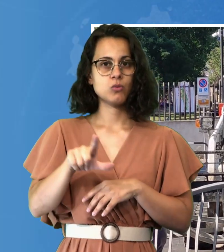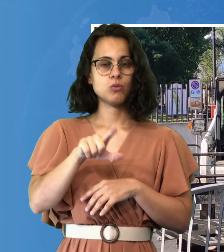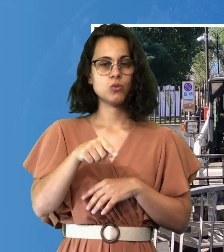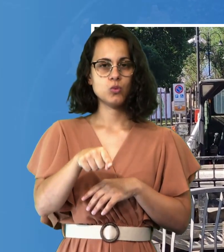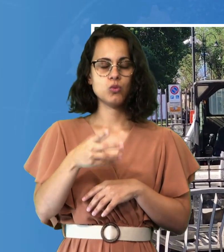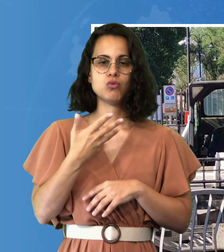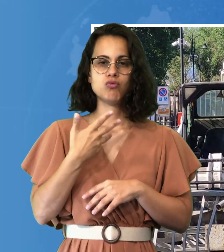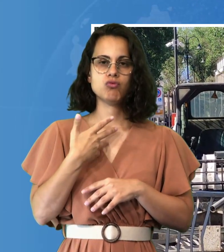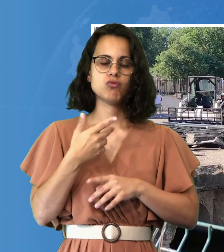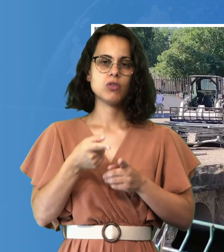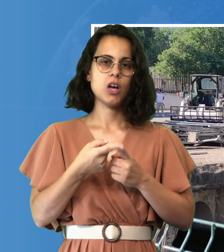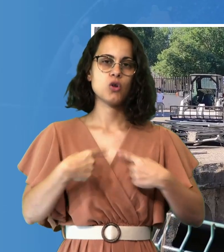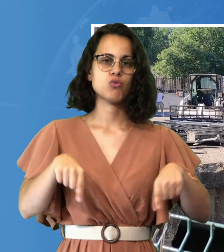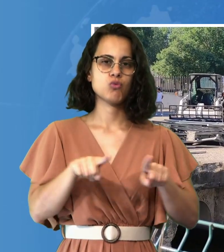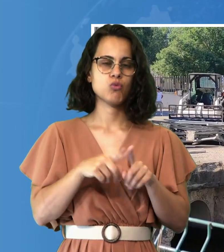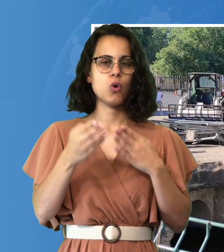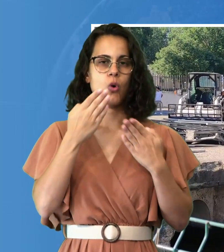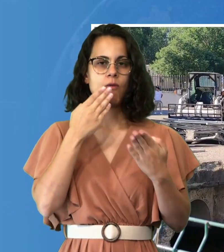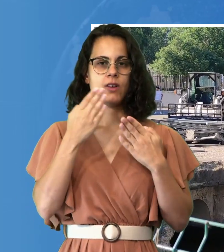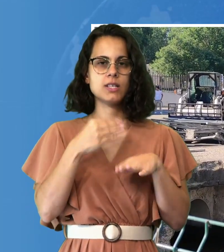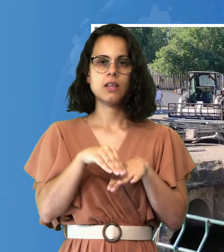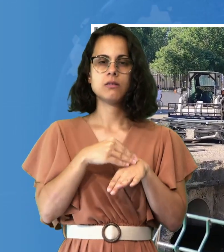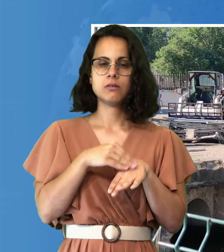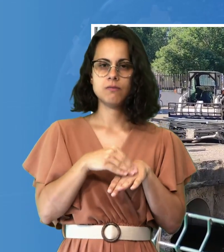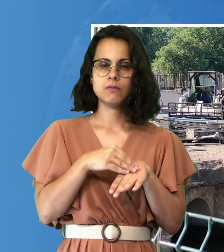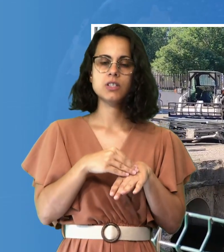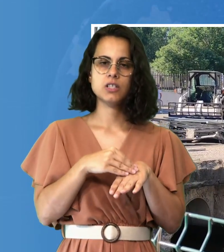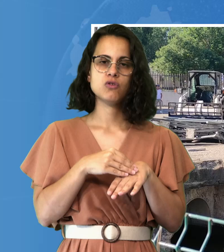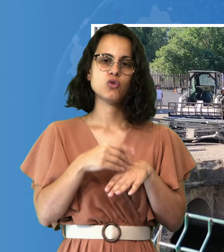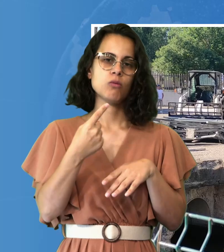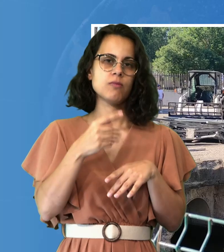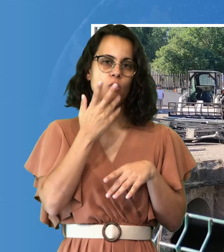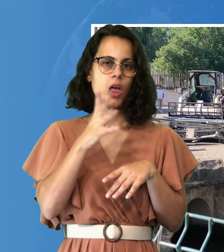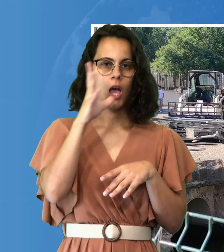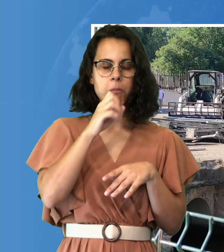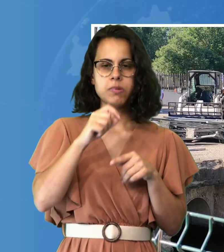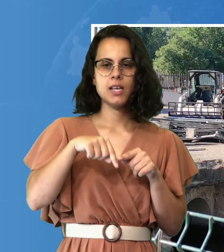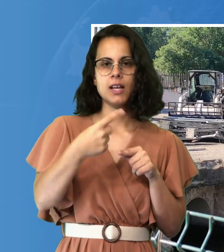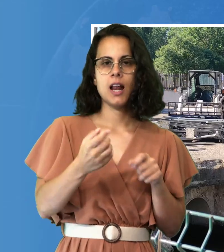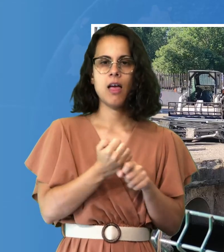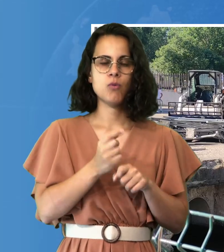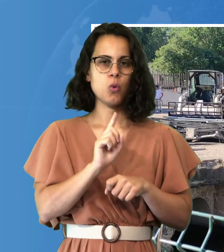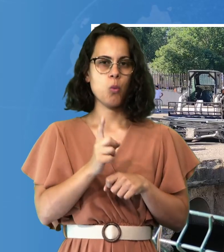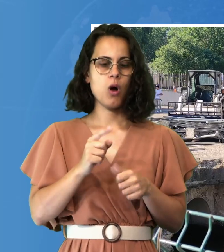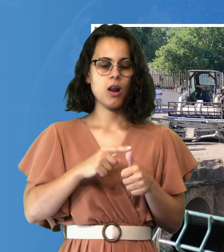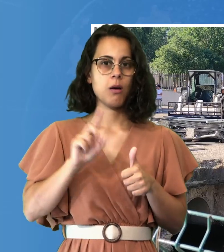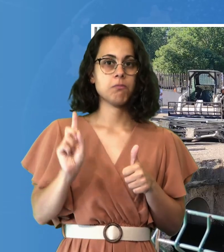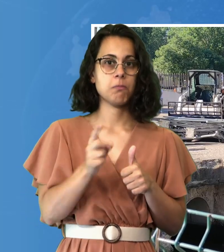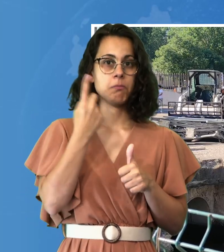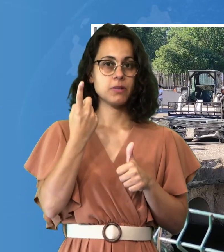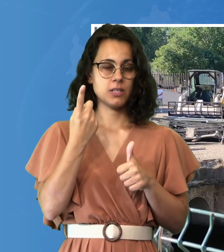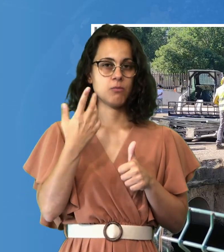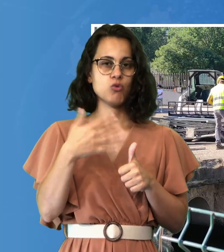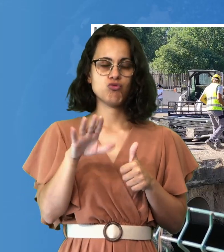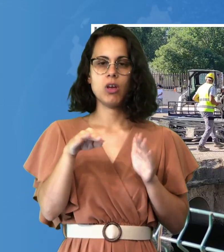decisivo con la conferenza di servizi per stabilire le operazioni successive. Primo intervento nella lista a quello programmato